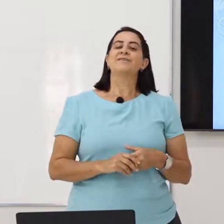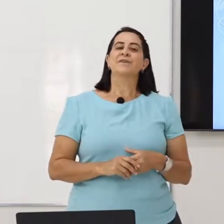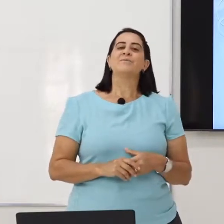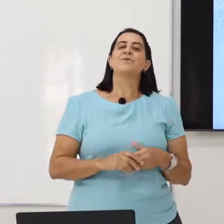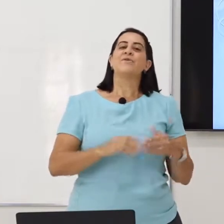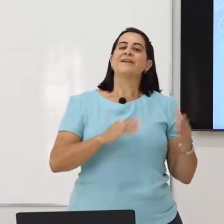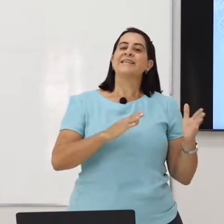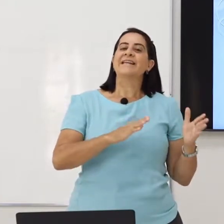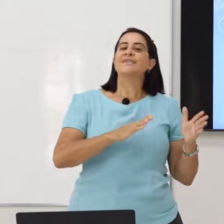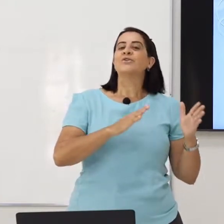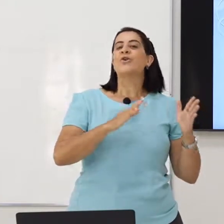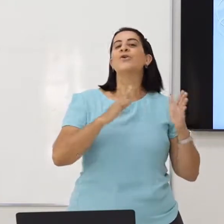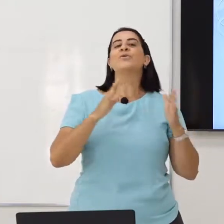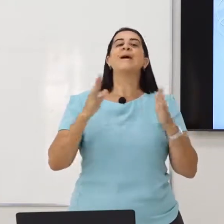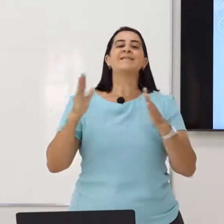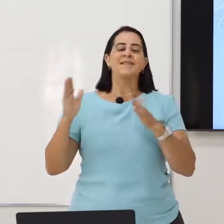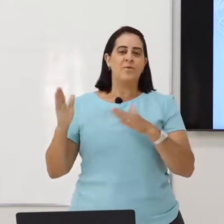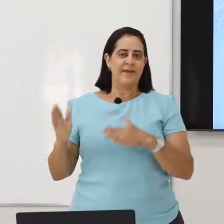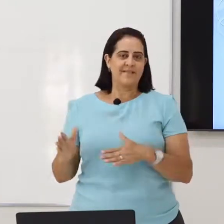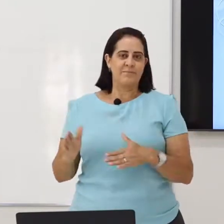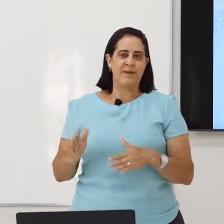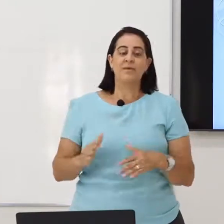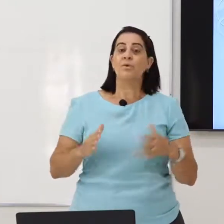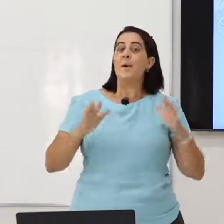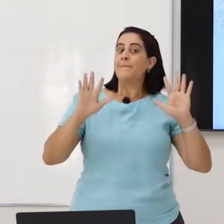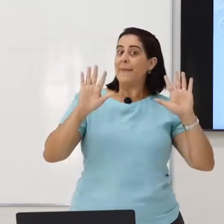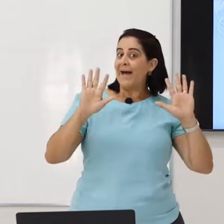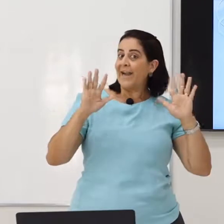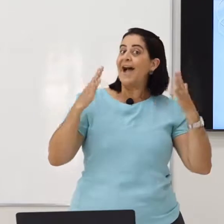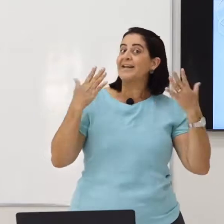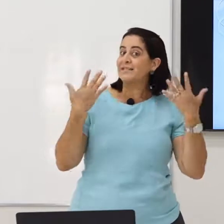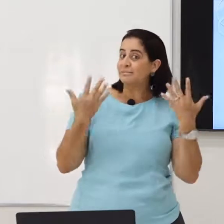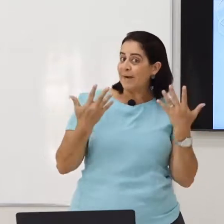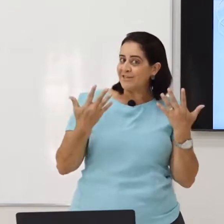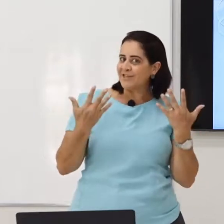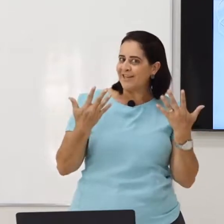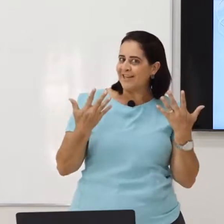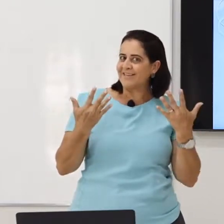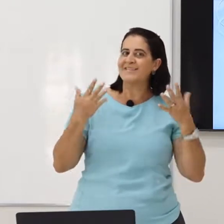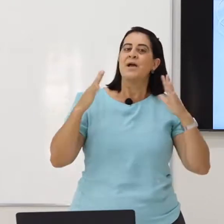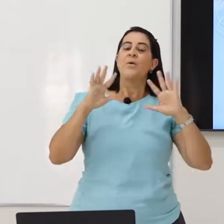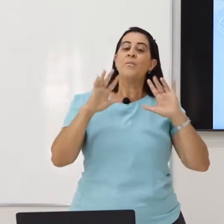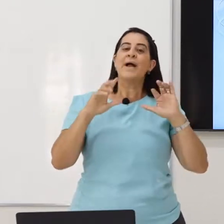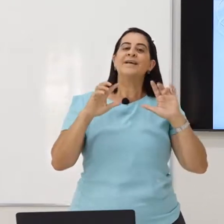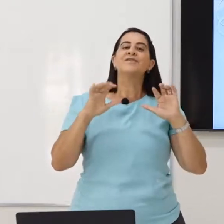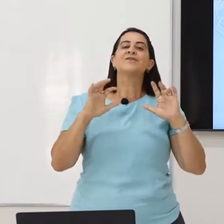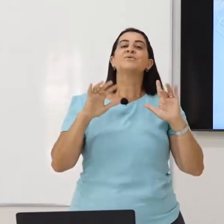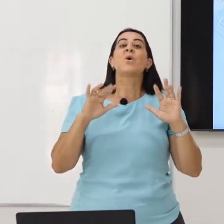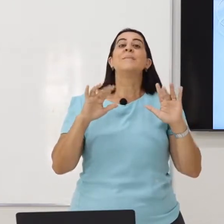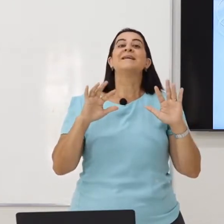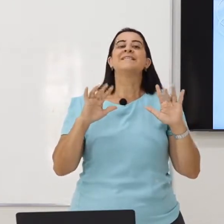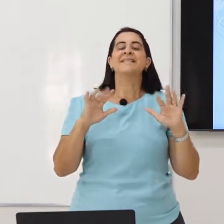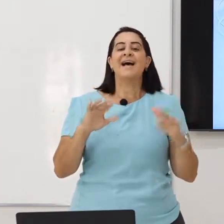vamos converter todo esse conhecimento para as práticas. Como é que nós vamos começar